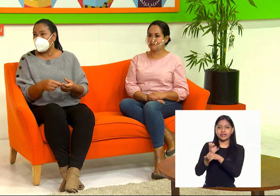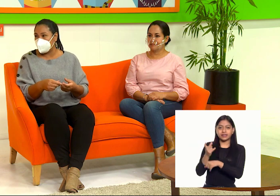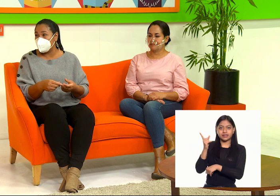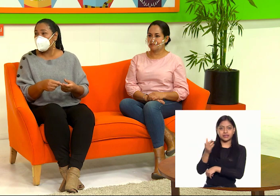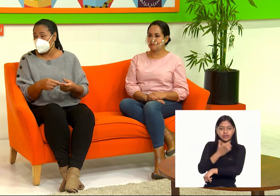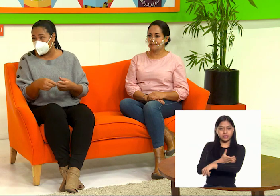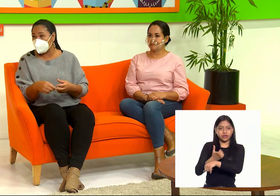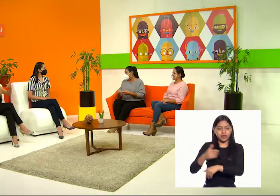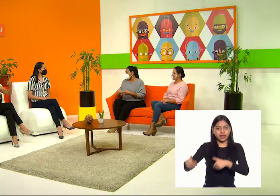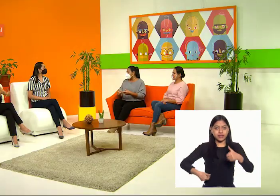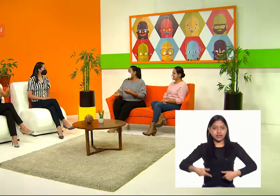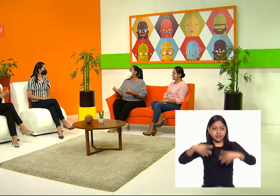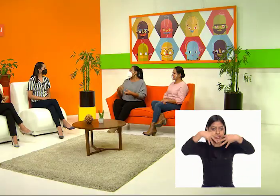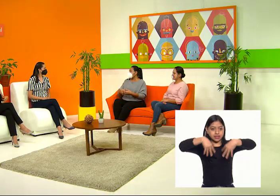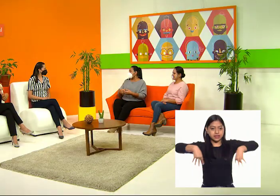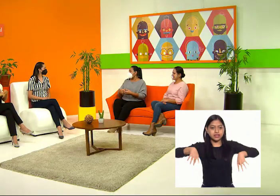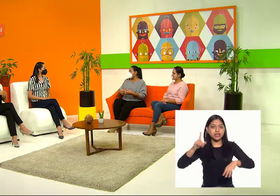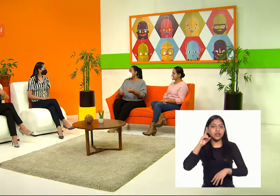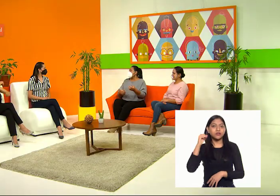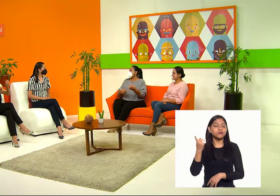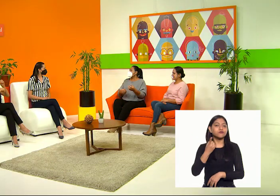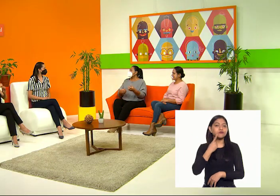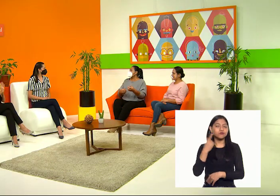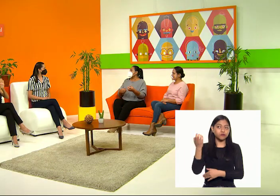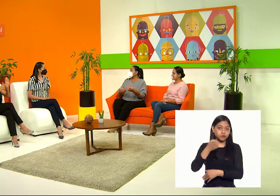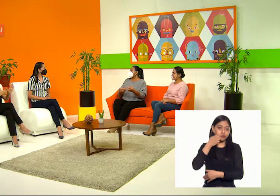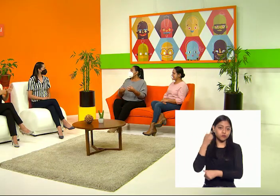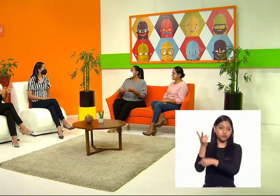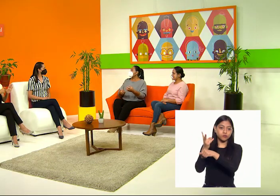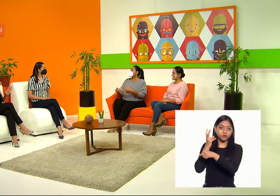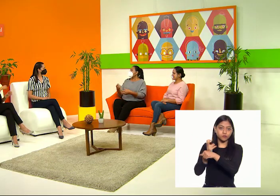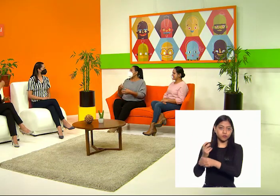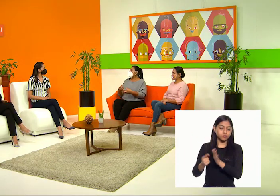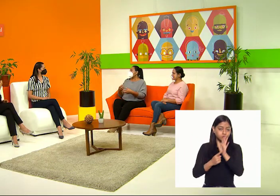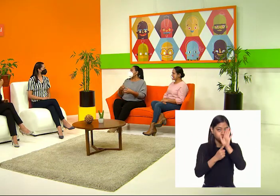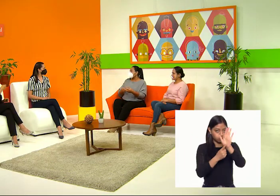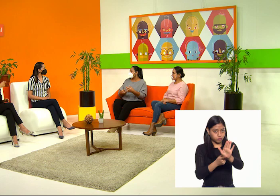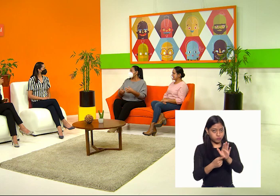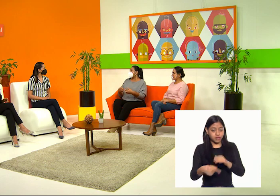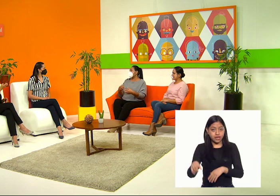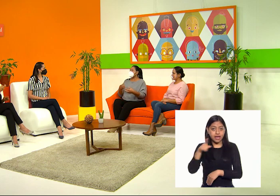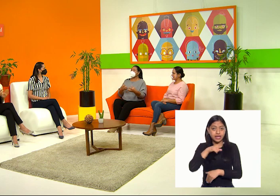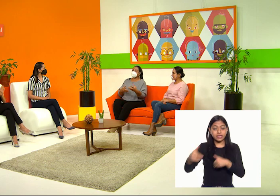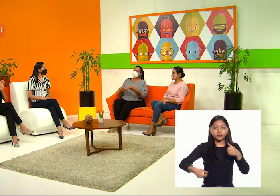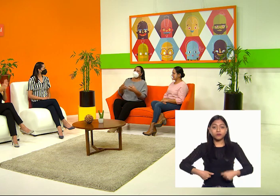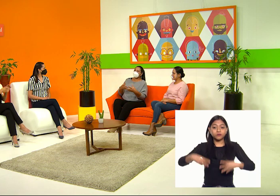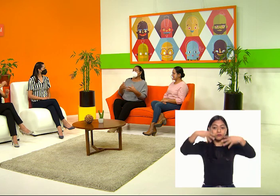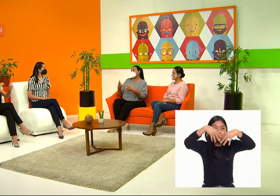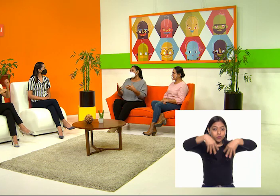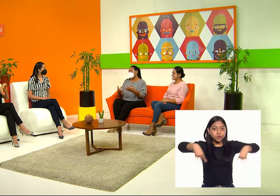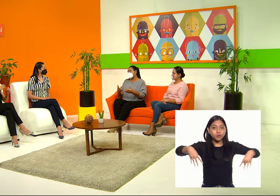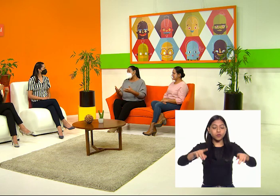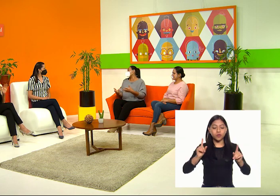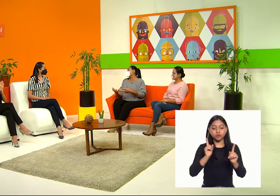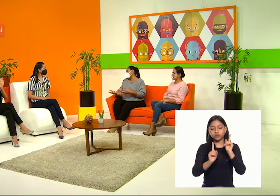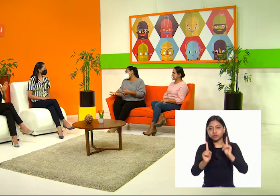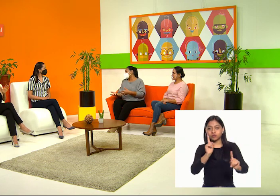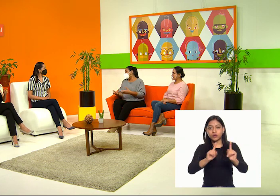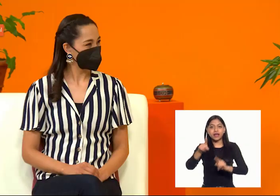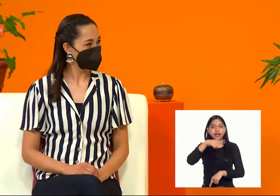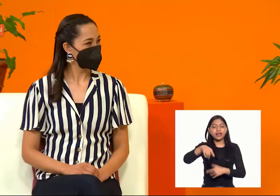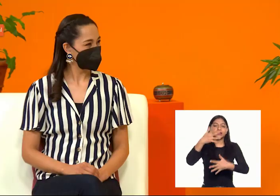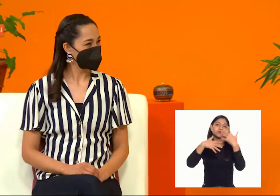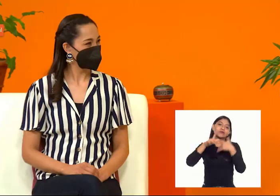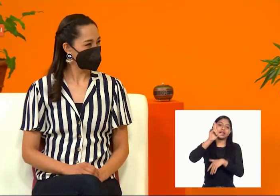de teatro de sordos a la escuela y entonces llevan las obras de teatro que presentan con lengua de